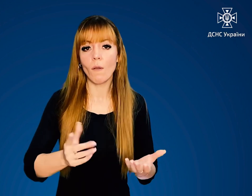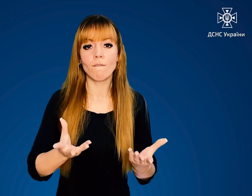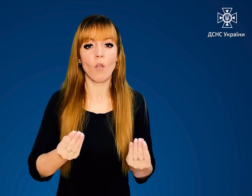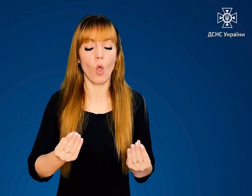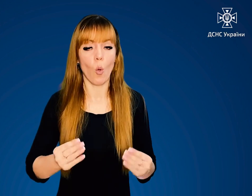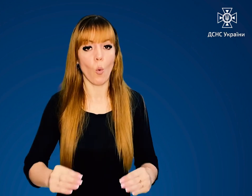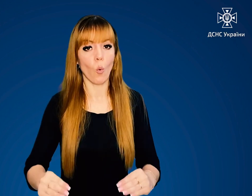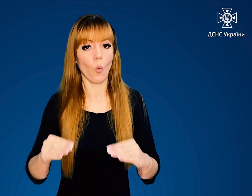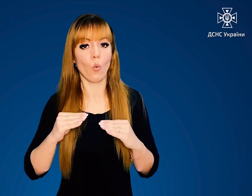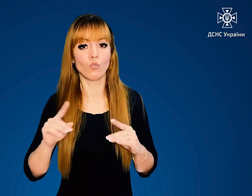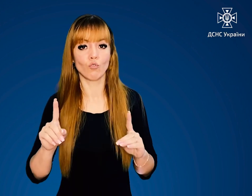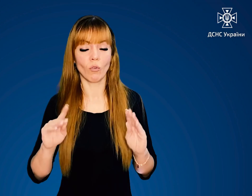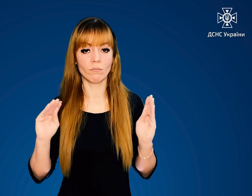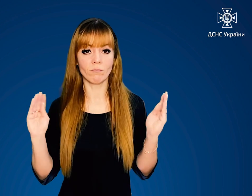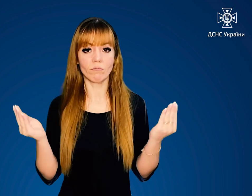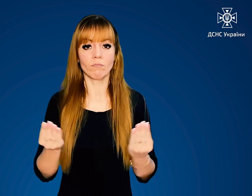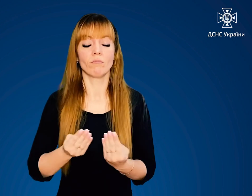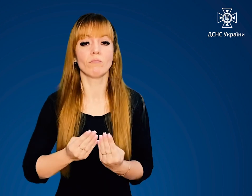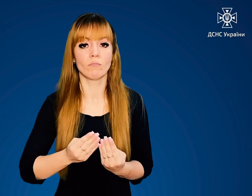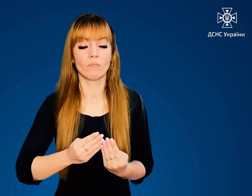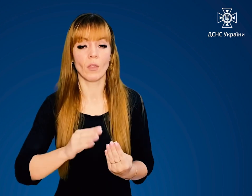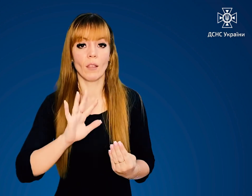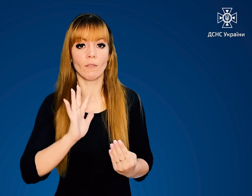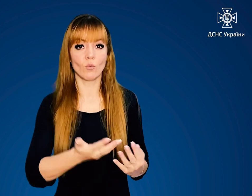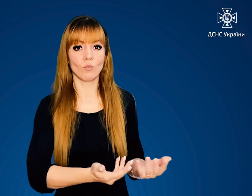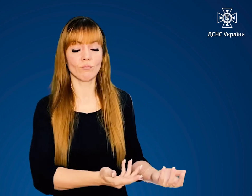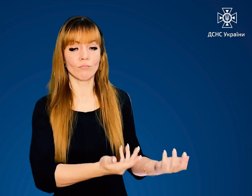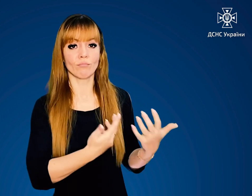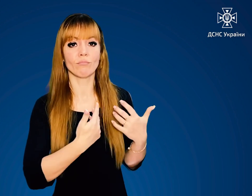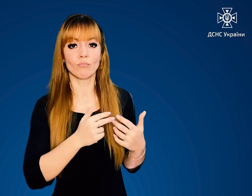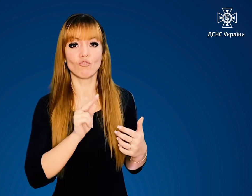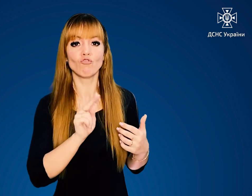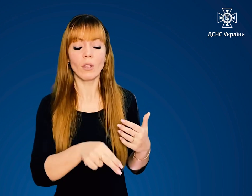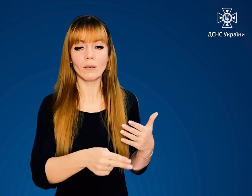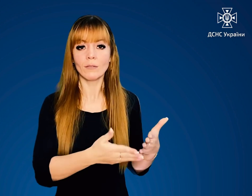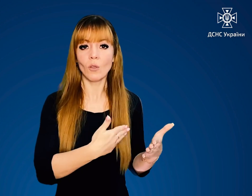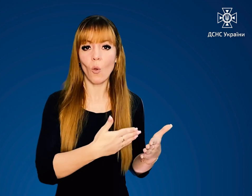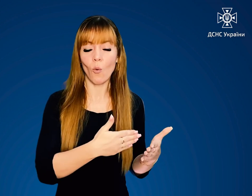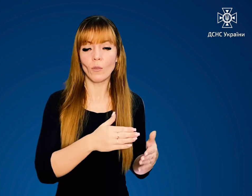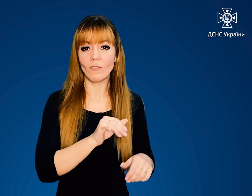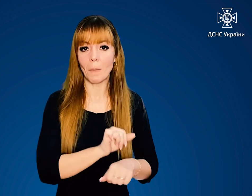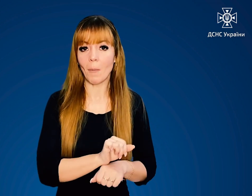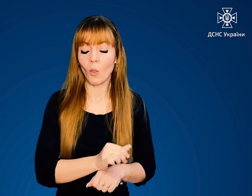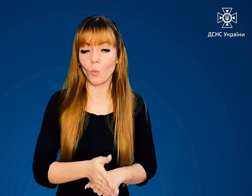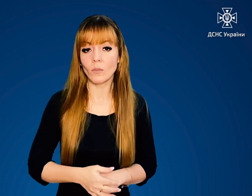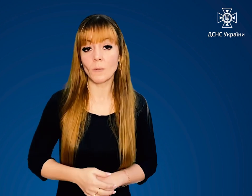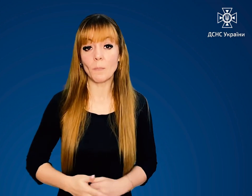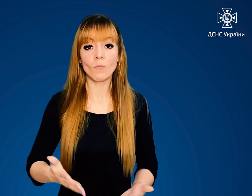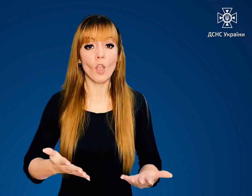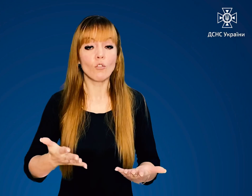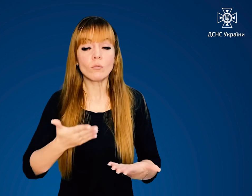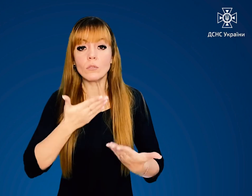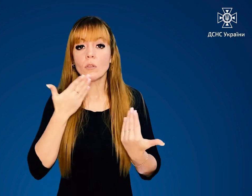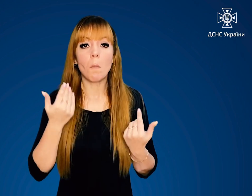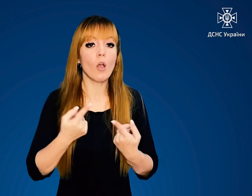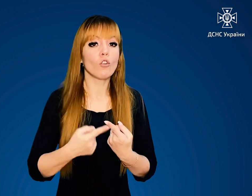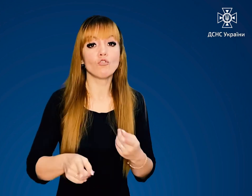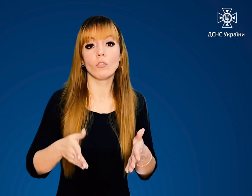щоб укритися від вогню у разі його проникнення через отвори. Коли немає іншого виходу,